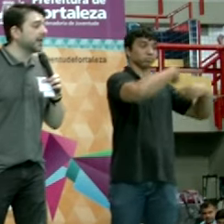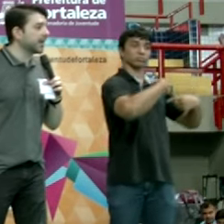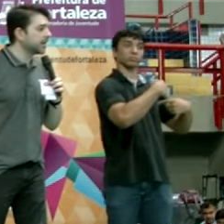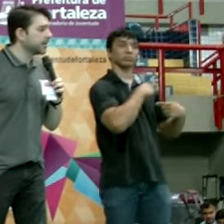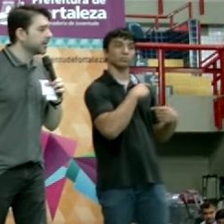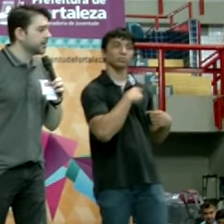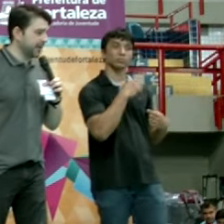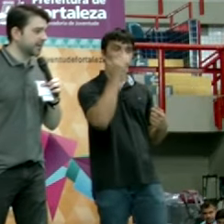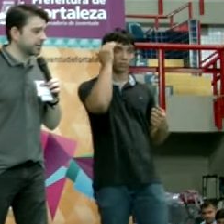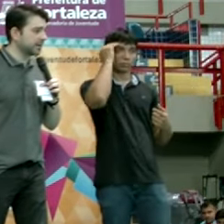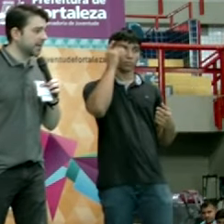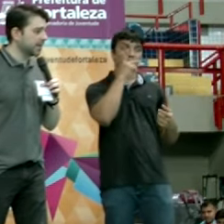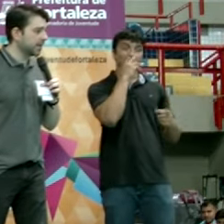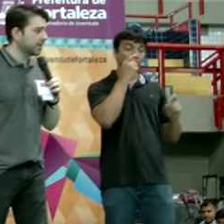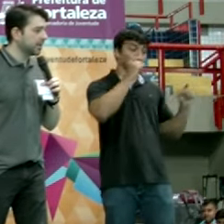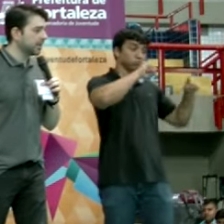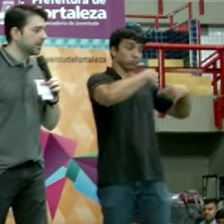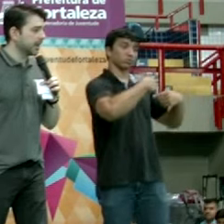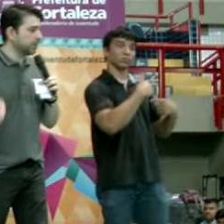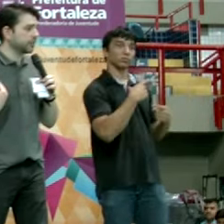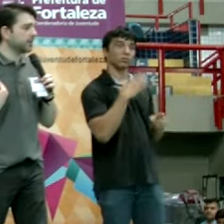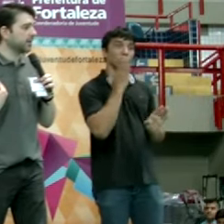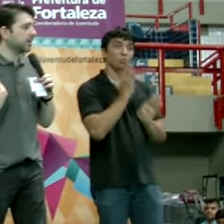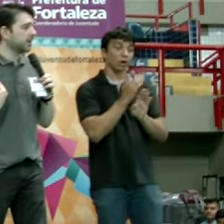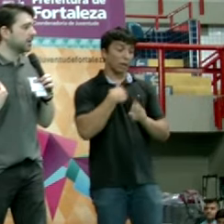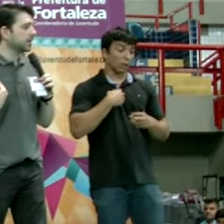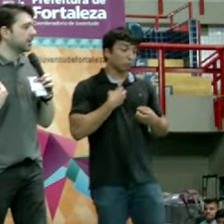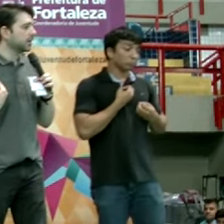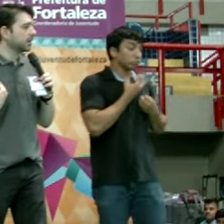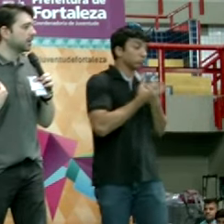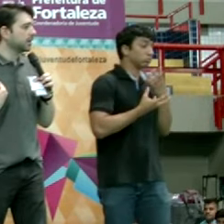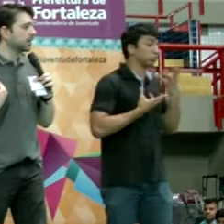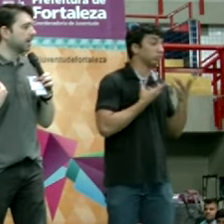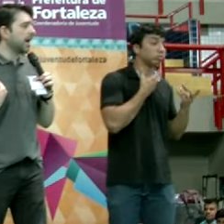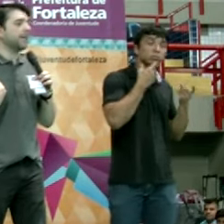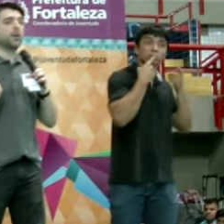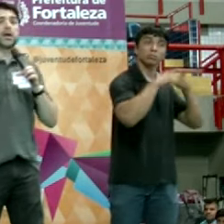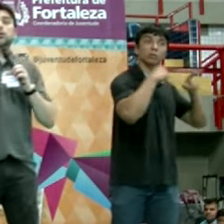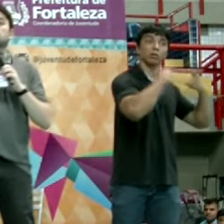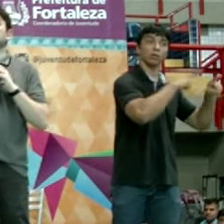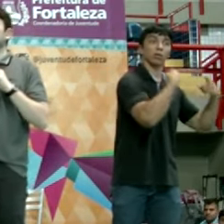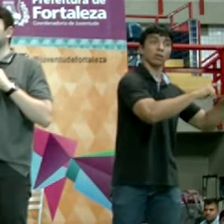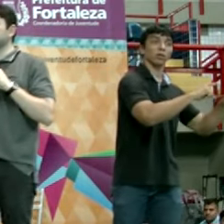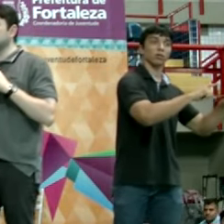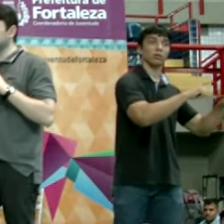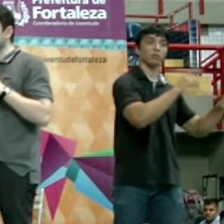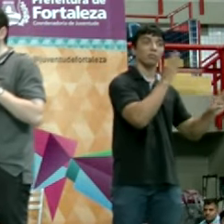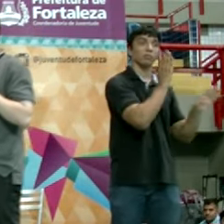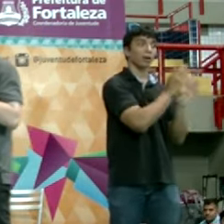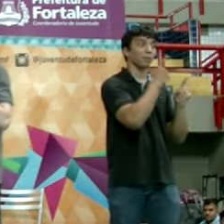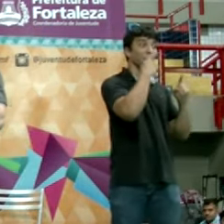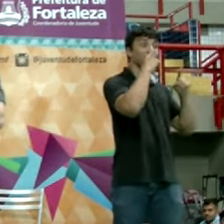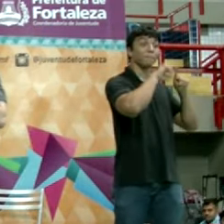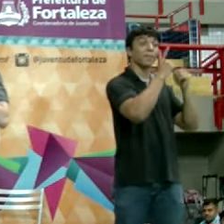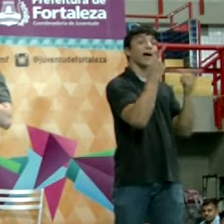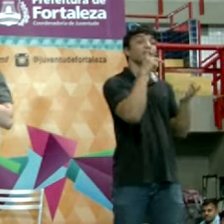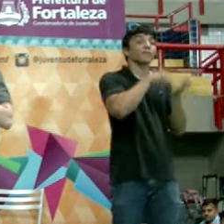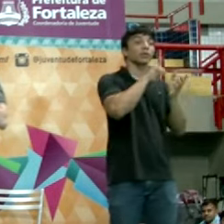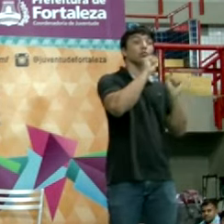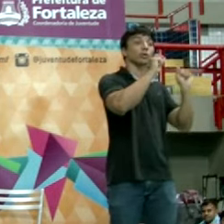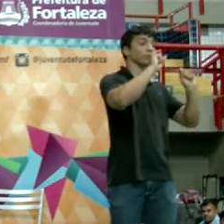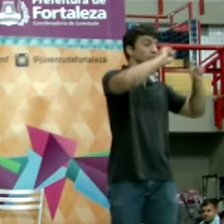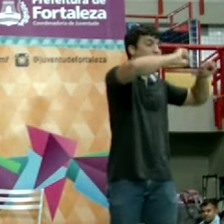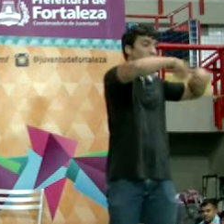Ela está falando dela. Você vai acreditar que é com você? Ah, porque no meu tempo isso não acontecia, problema